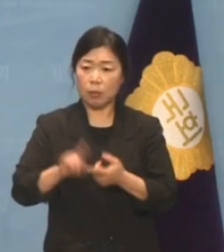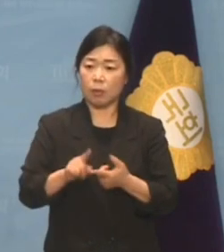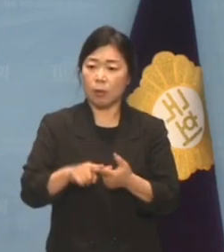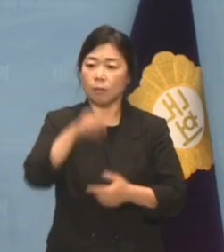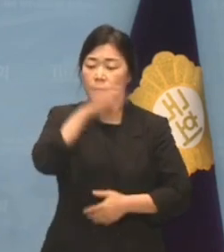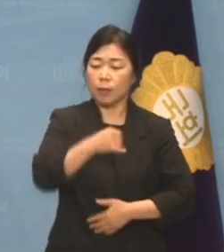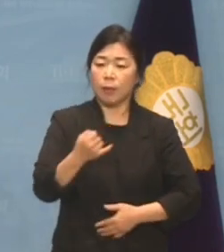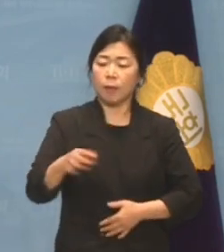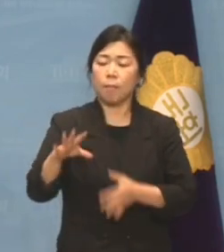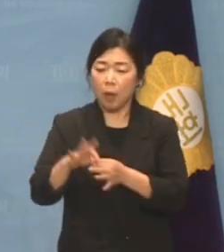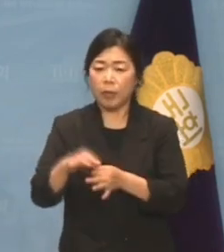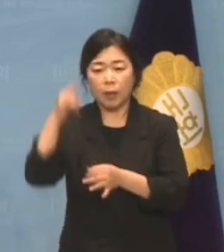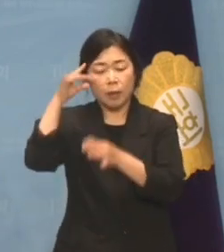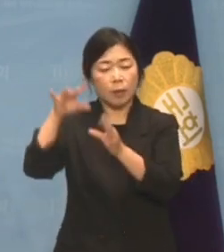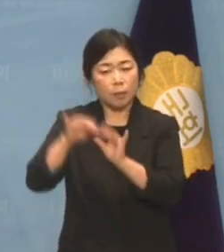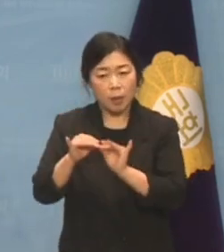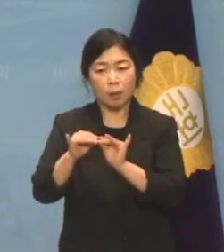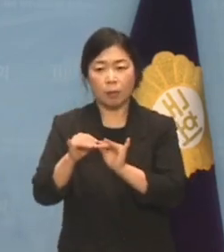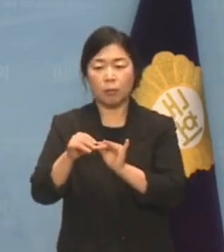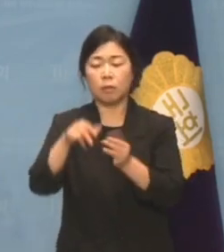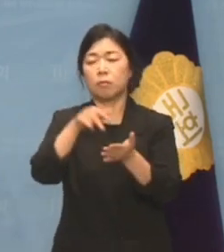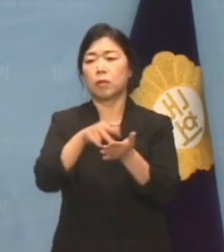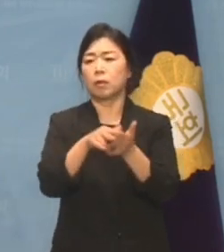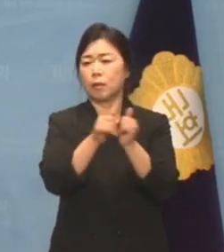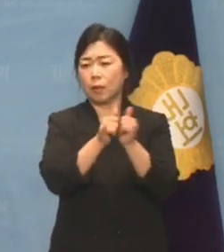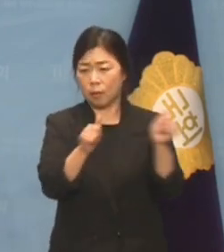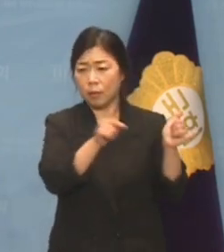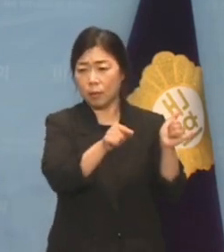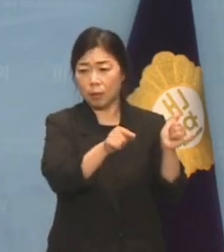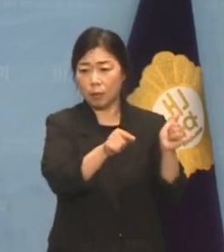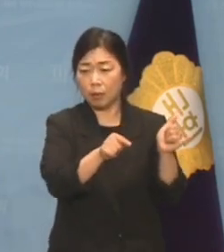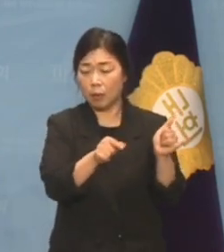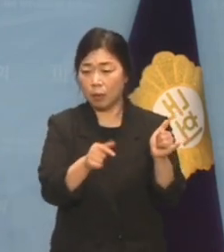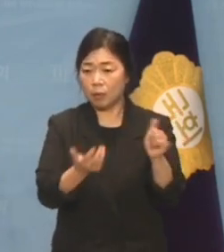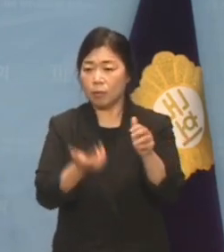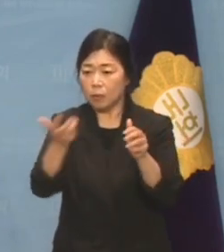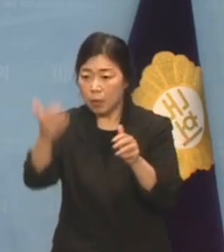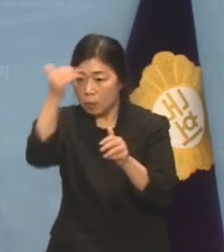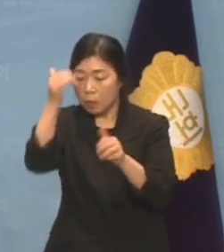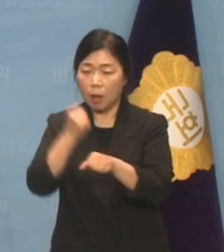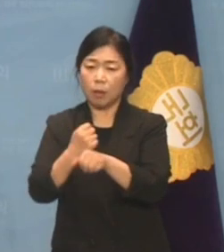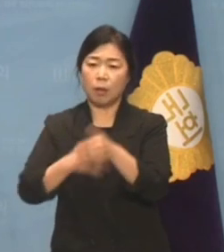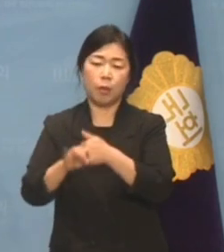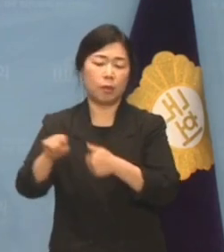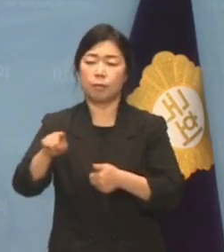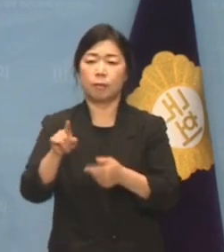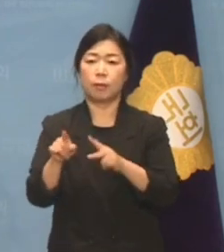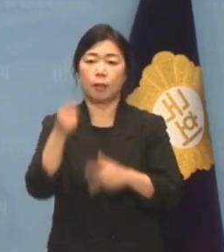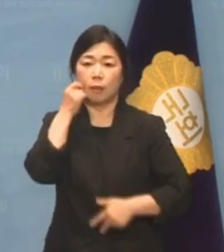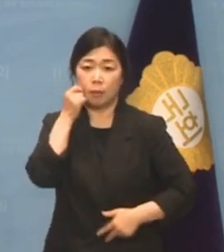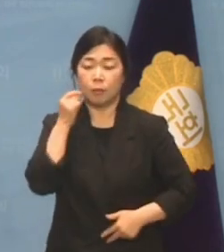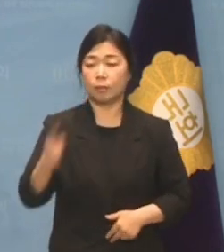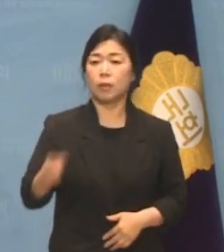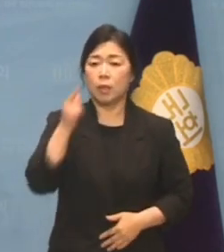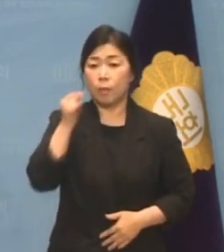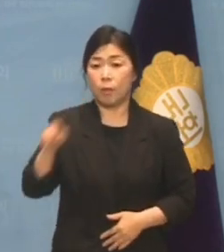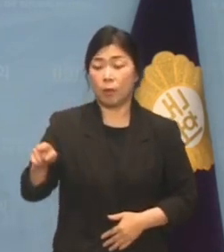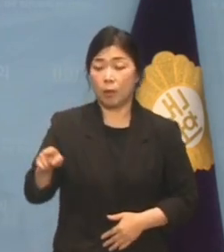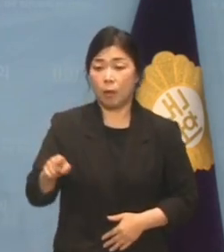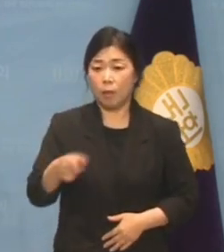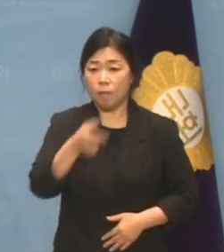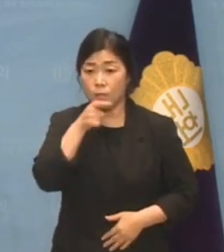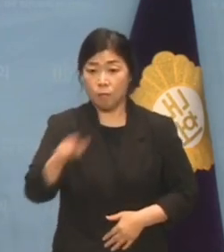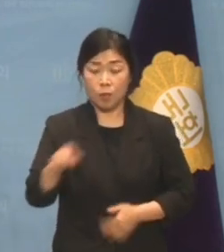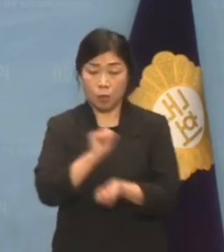우호적인 원전 전문가로 구성된 시찰단은 객관적이지 못할 뿐더러 일본의 후쿠시마 방사성 오염수 방류에 명분을 줄